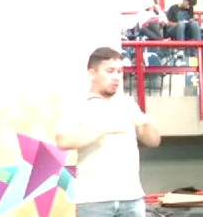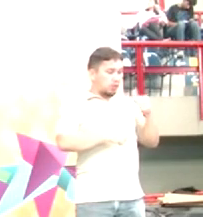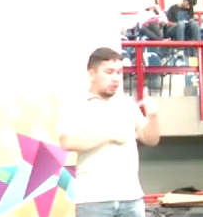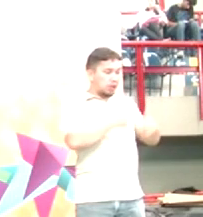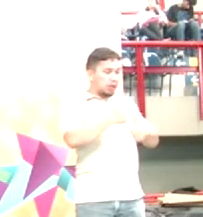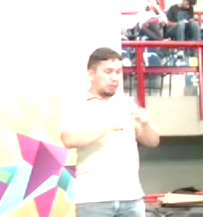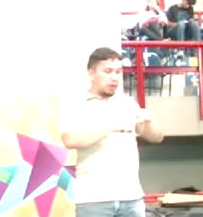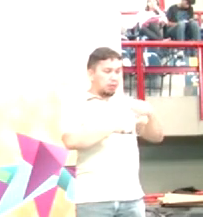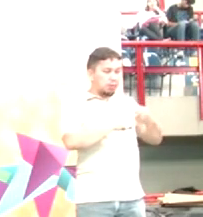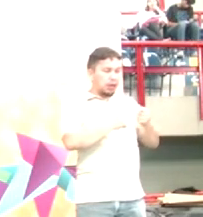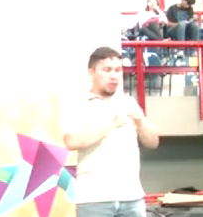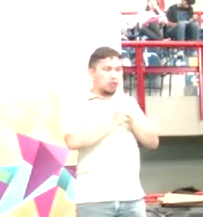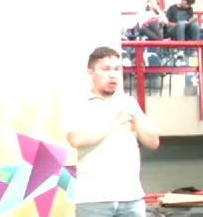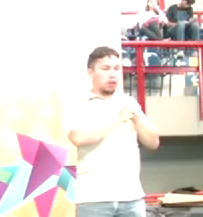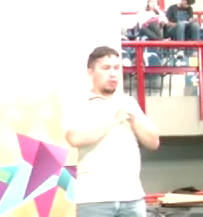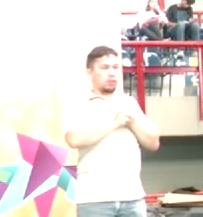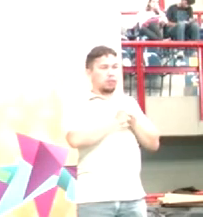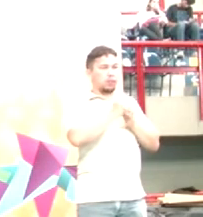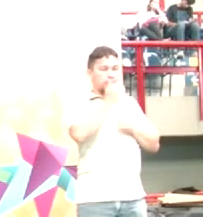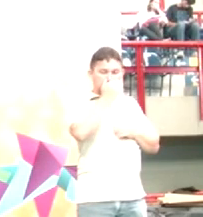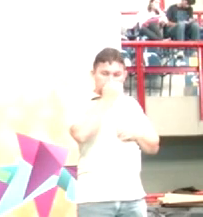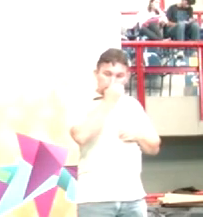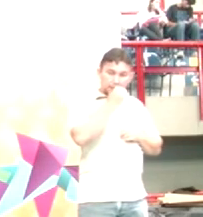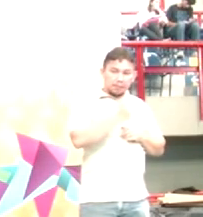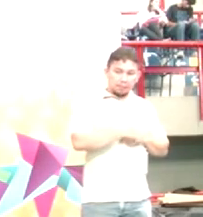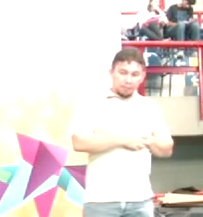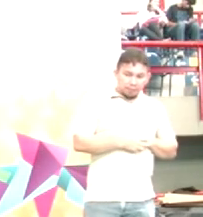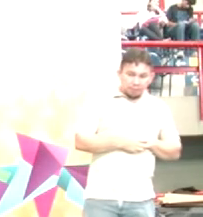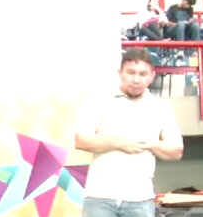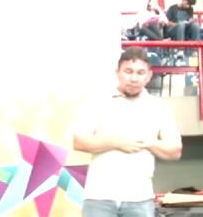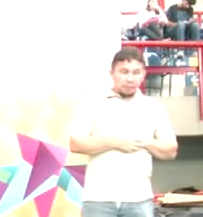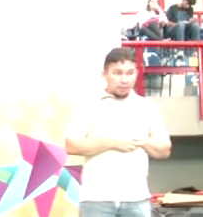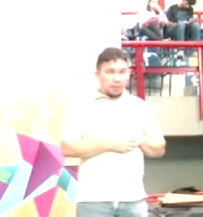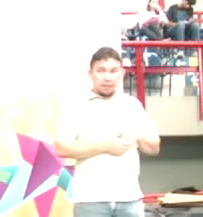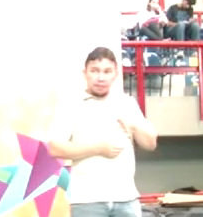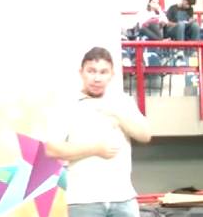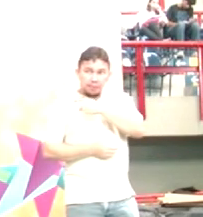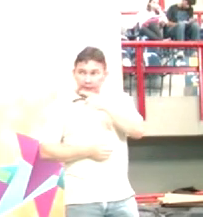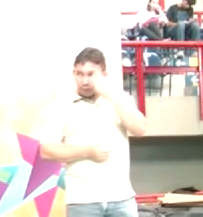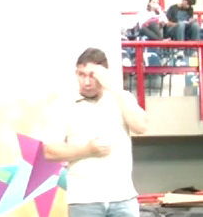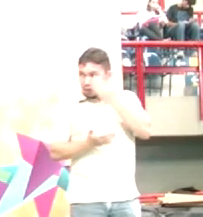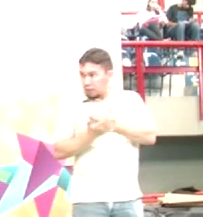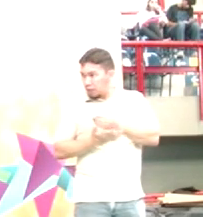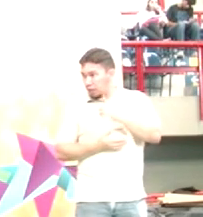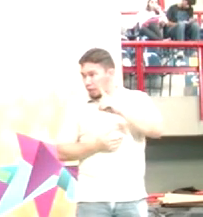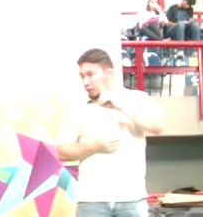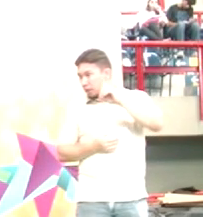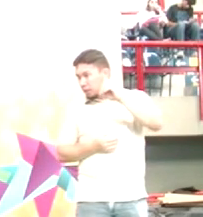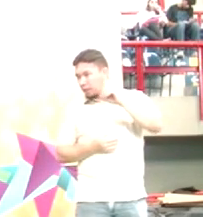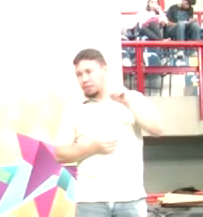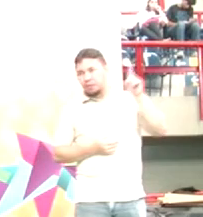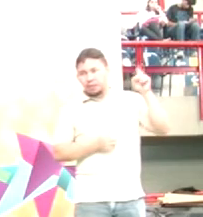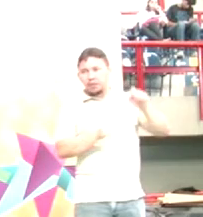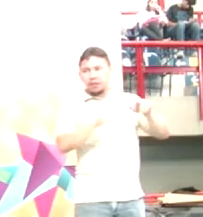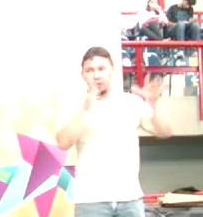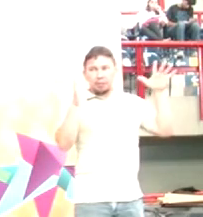trabalho e oração. Olha, para quem aqui não crê em Deus, isso é